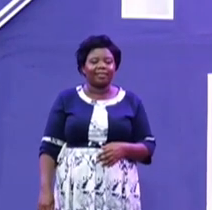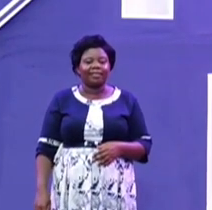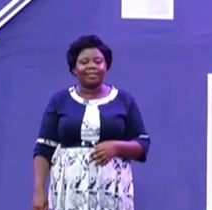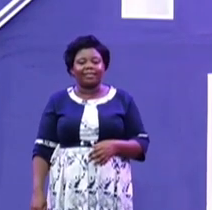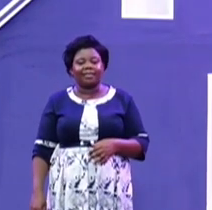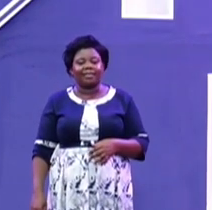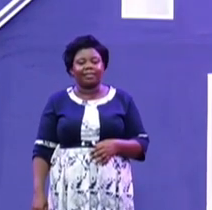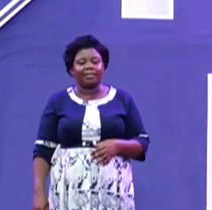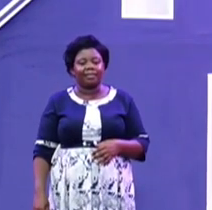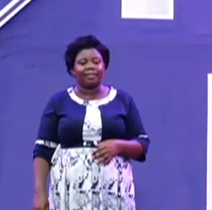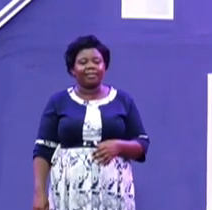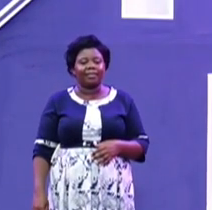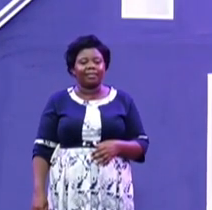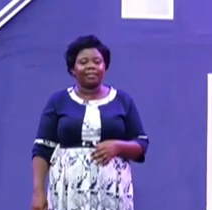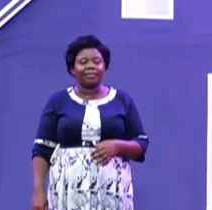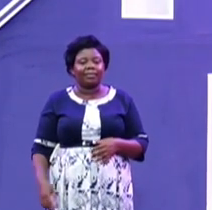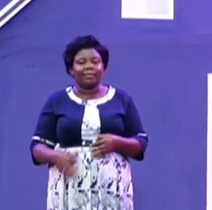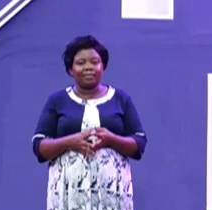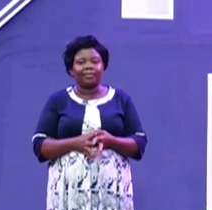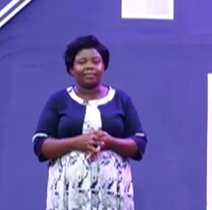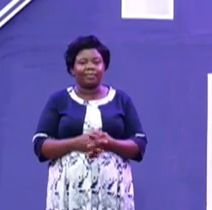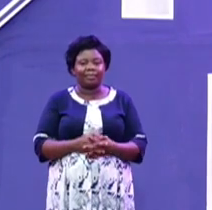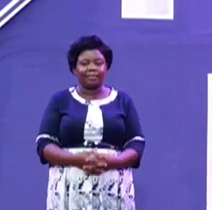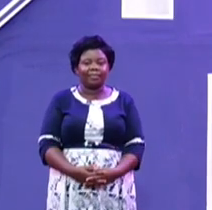gukujeeko gwavuddeko